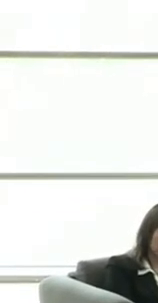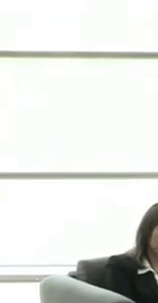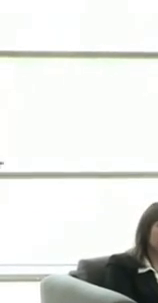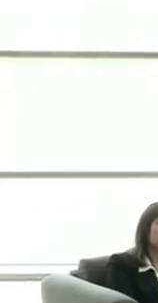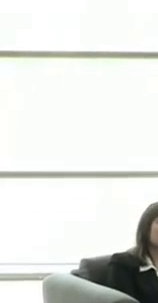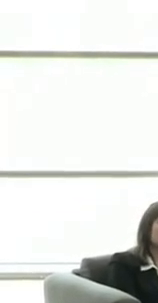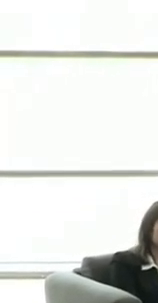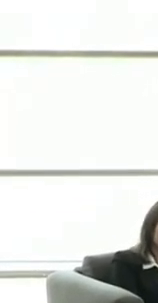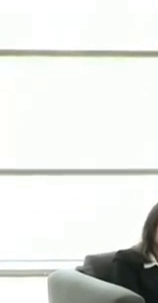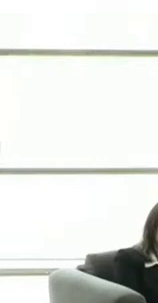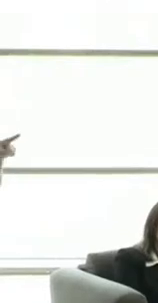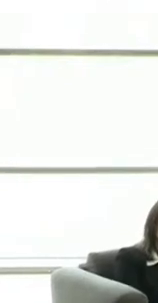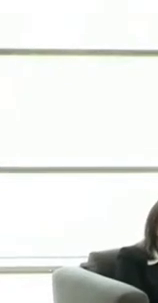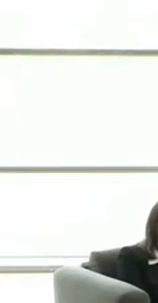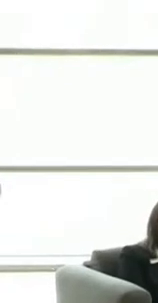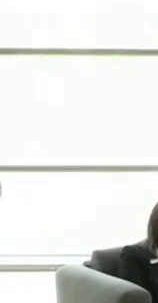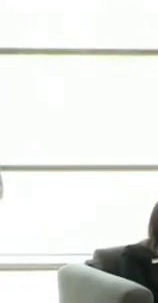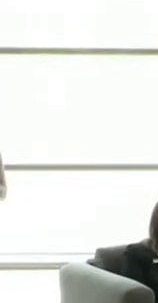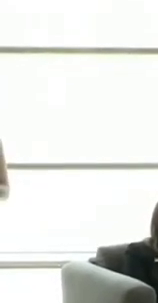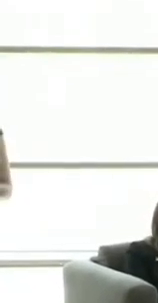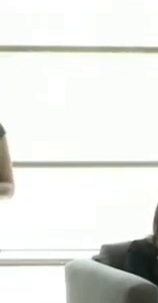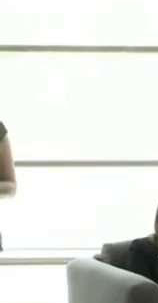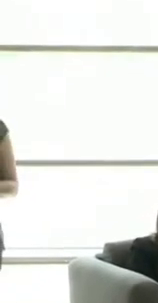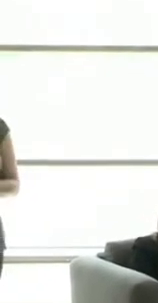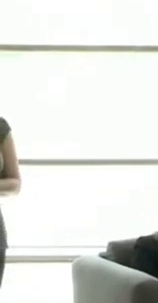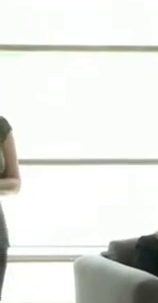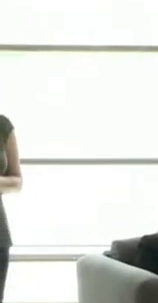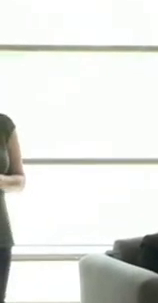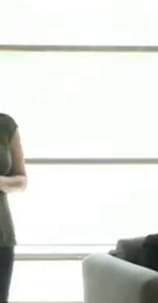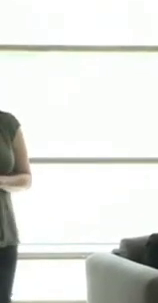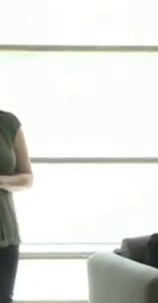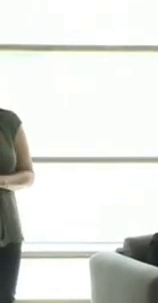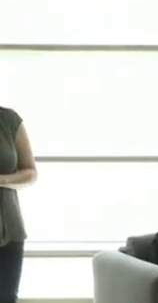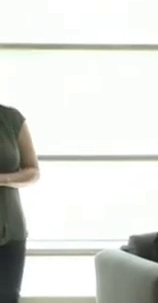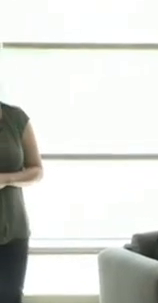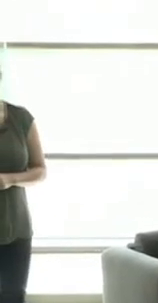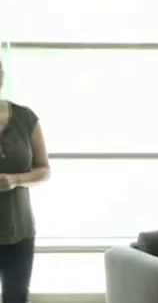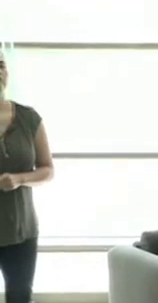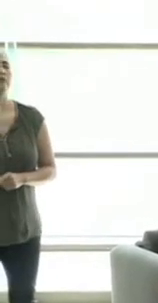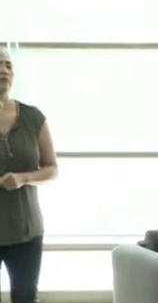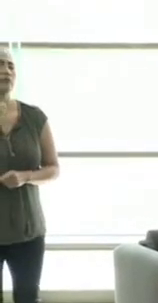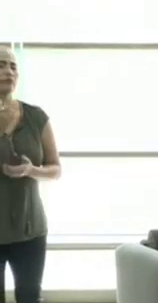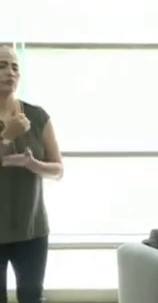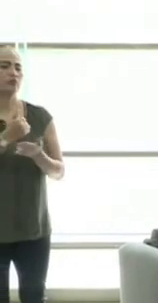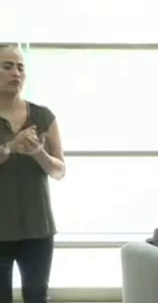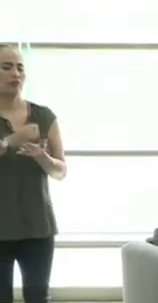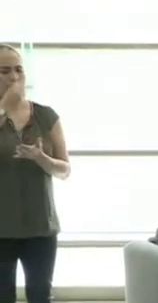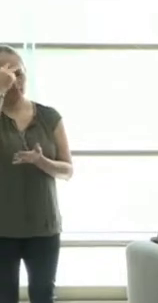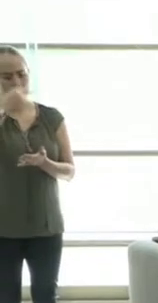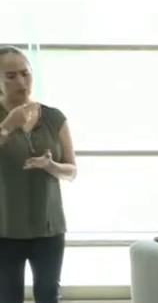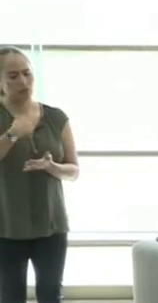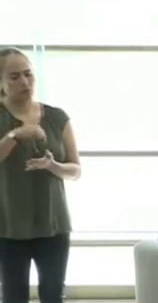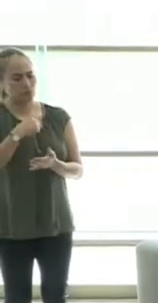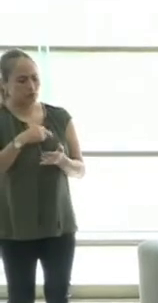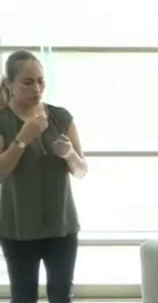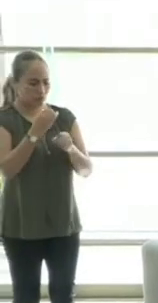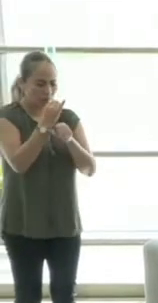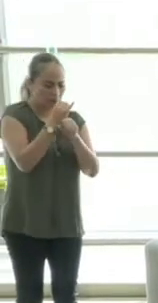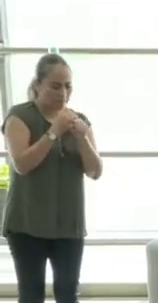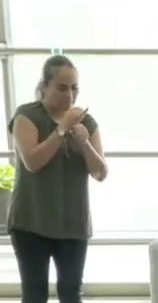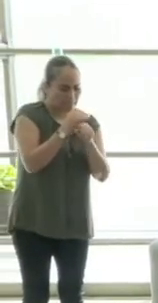el en el celif que así se llaman las por las siglas en el congreso de la Ciudad de México realizamos un estudio específico sobre